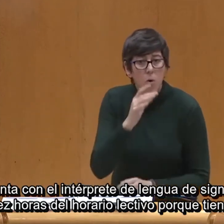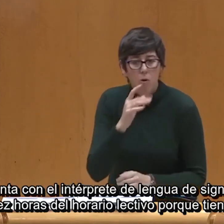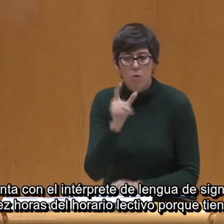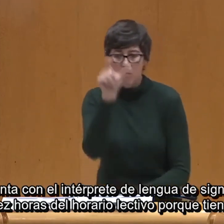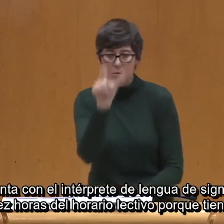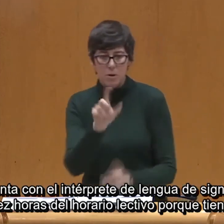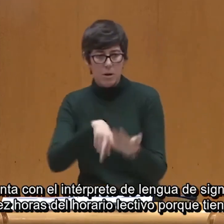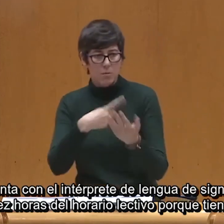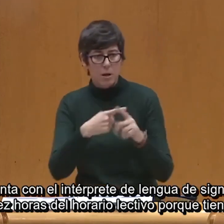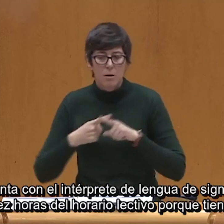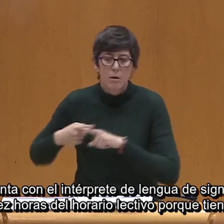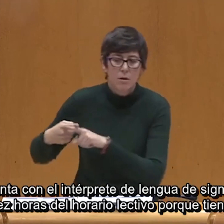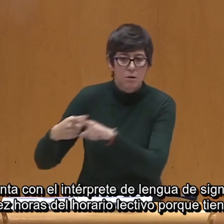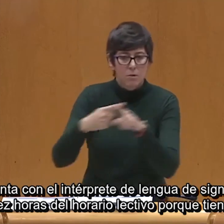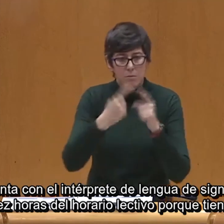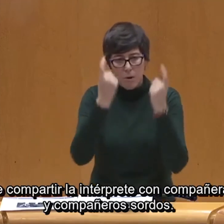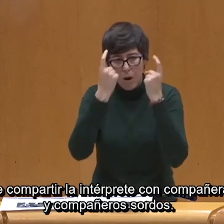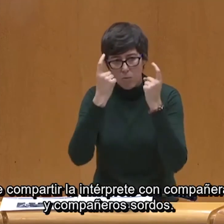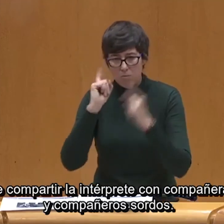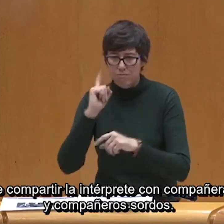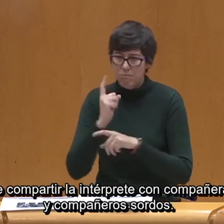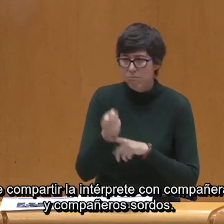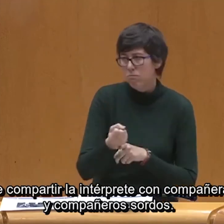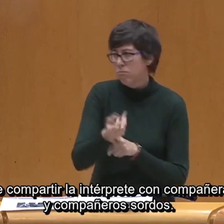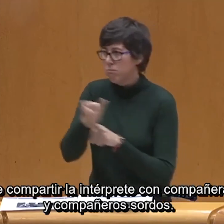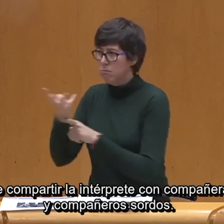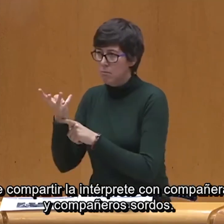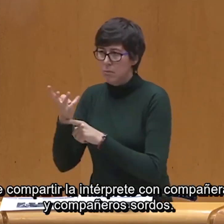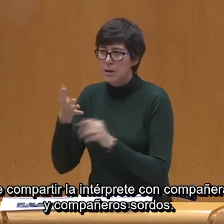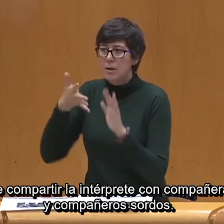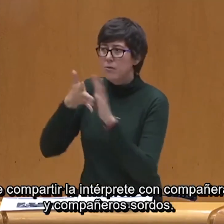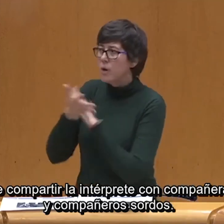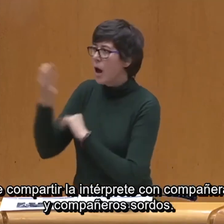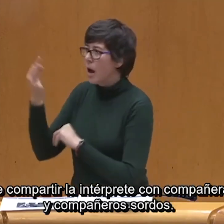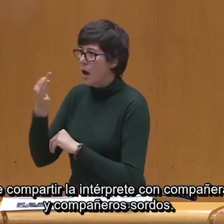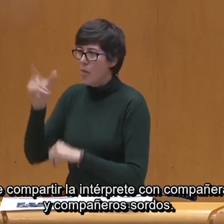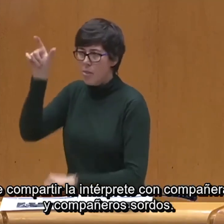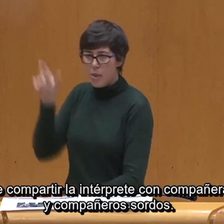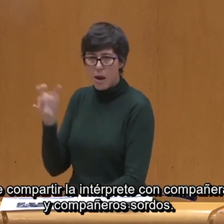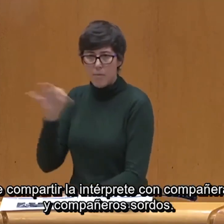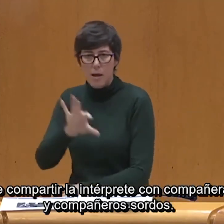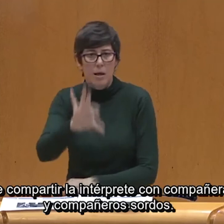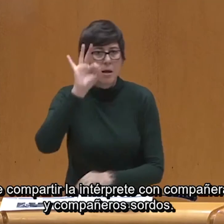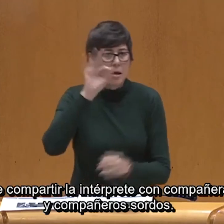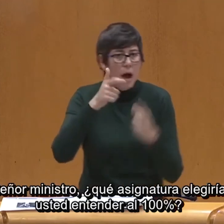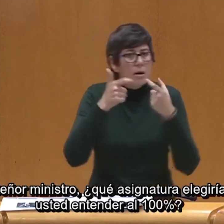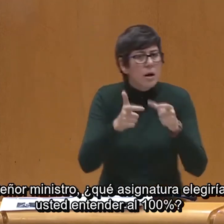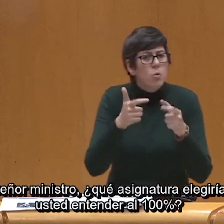del horario lectivo, porque tiene que compartir la intérprete con compañeras y compañeros sordos. Significa,